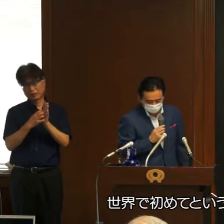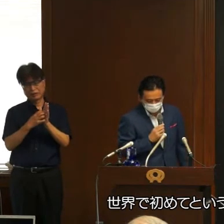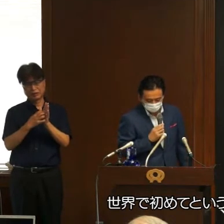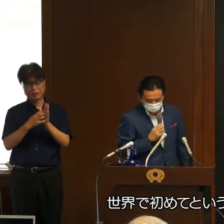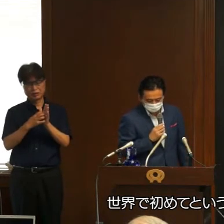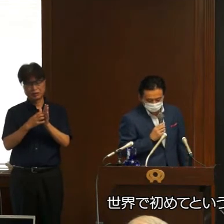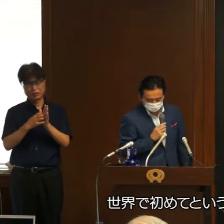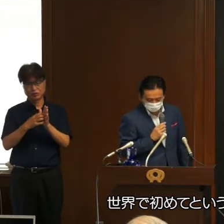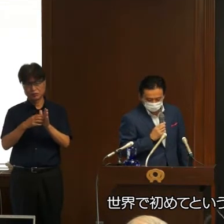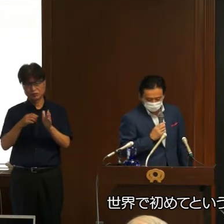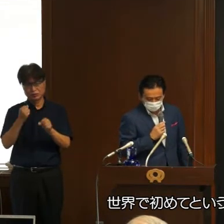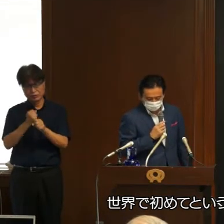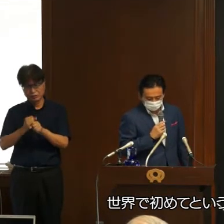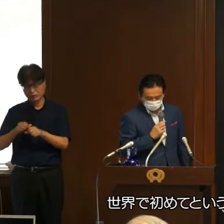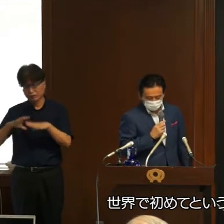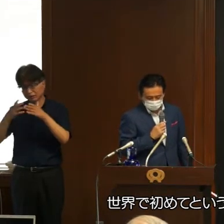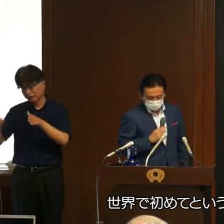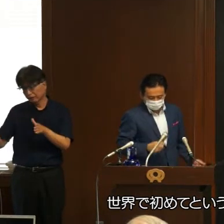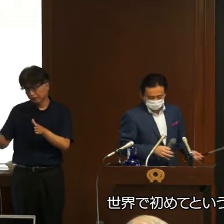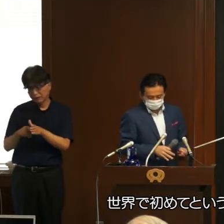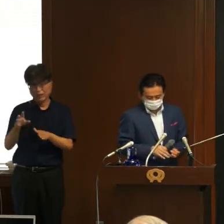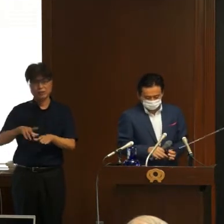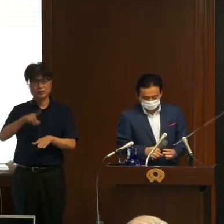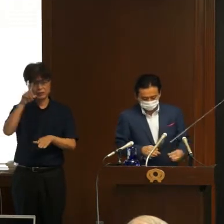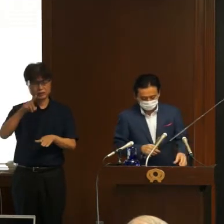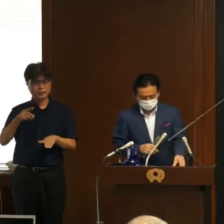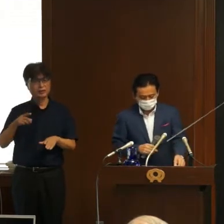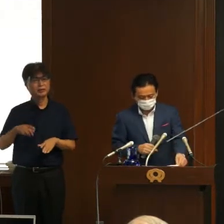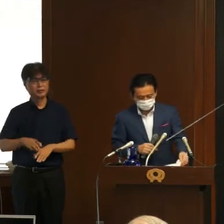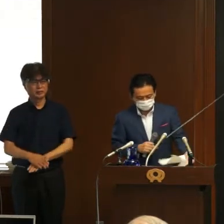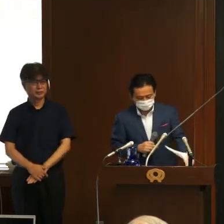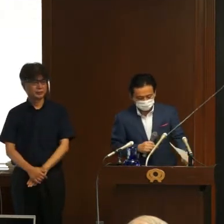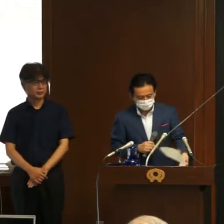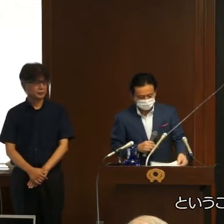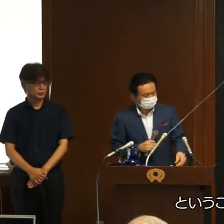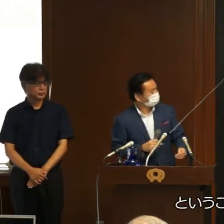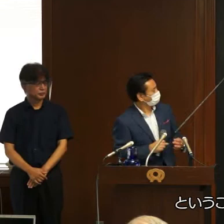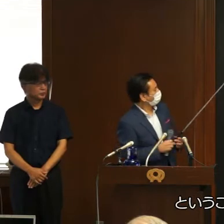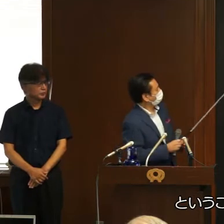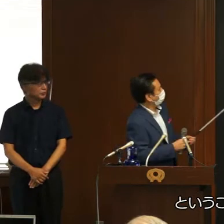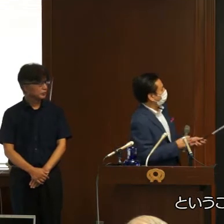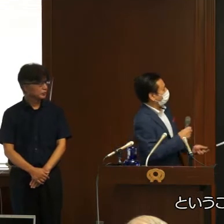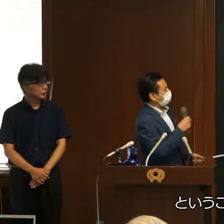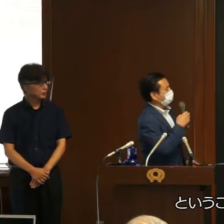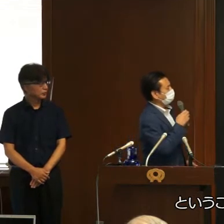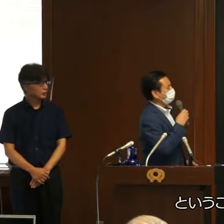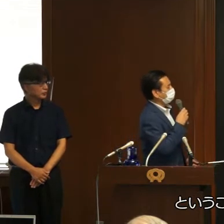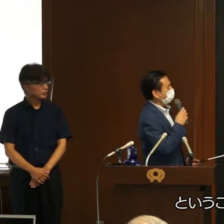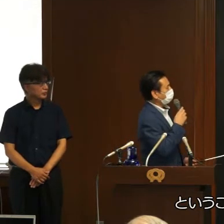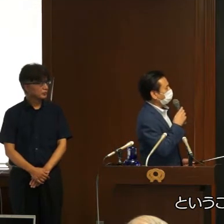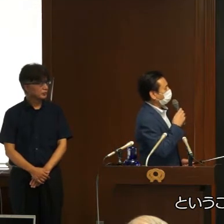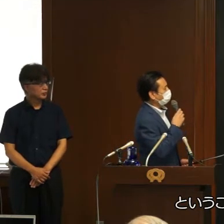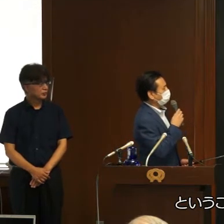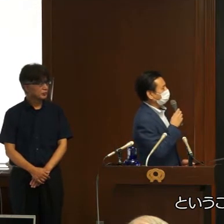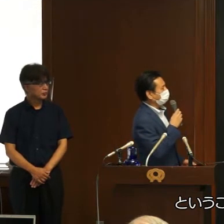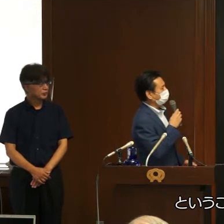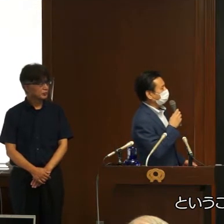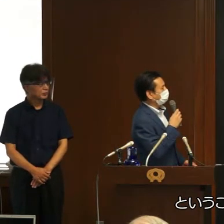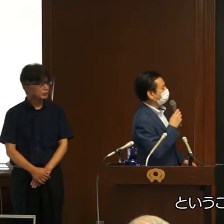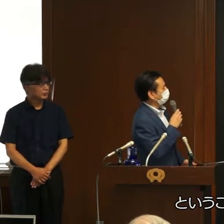しております。 でありまして、